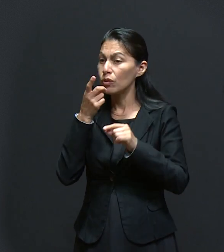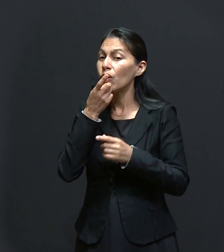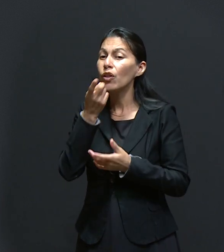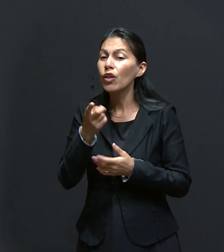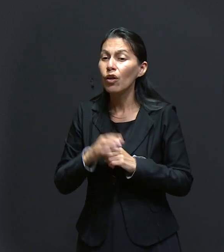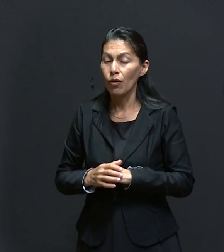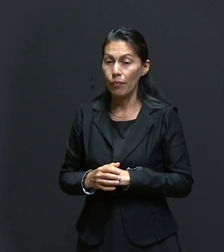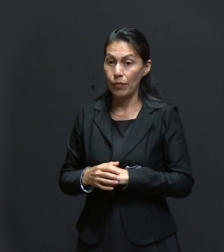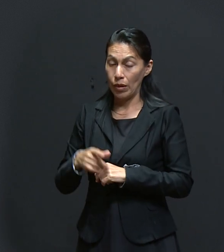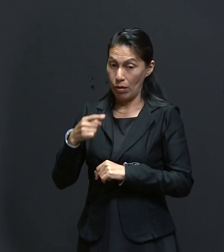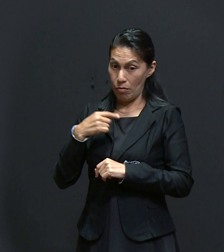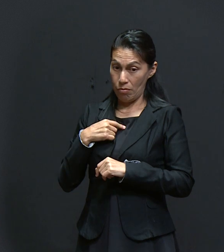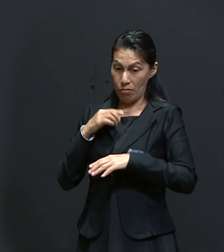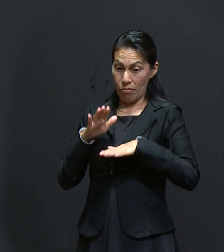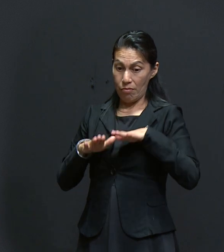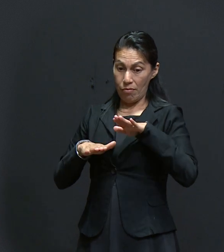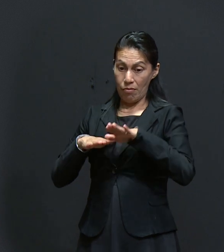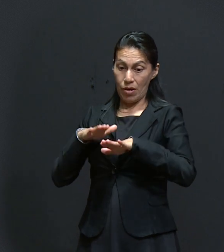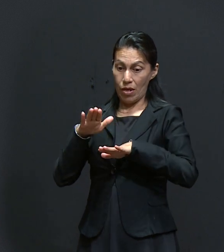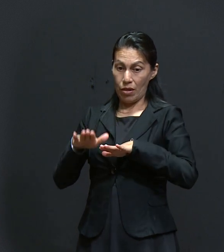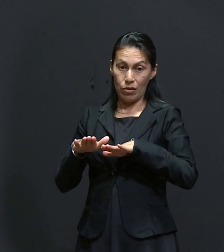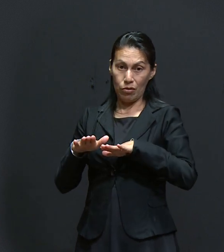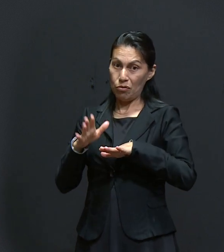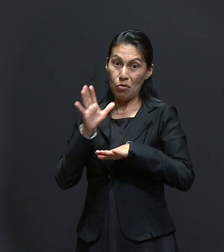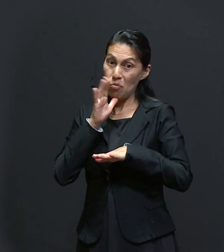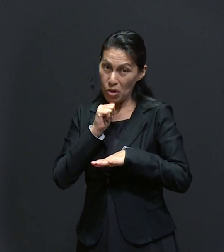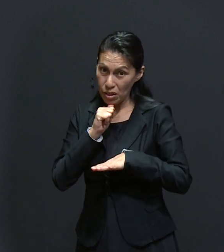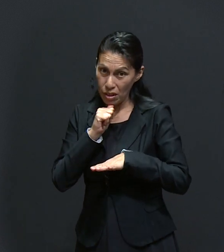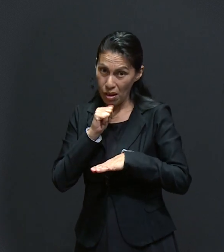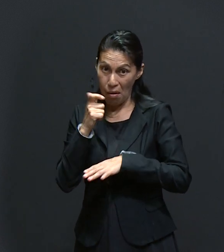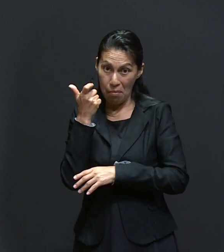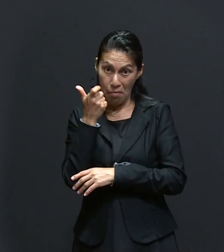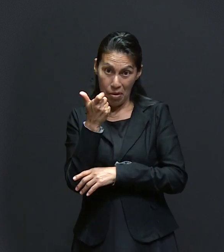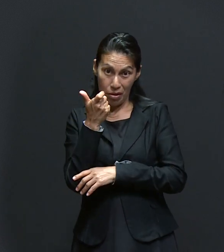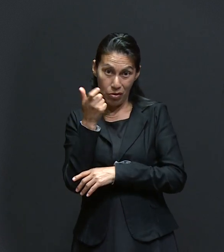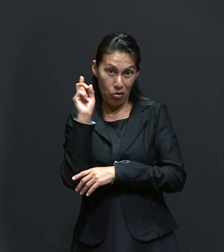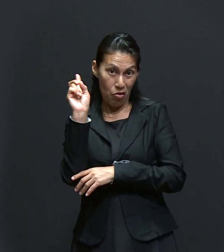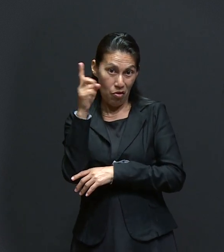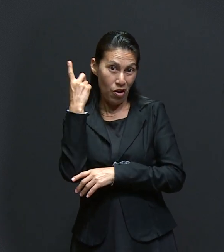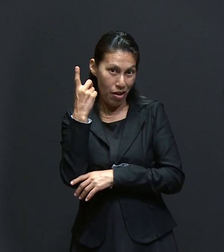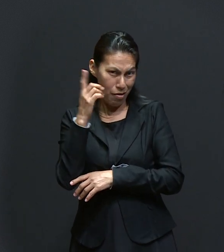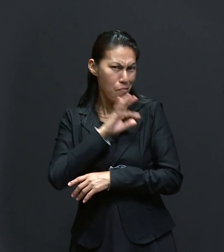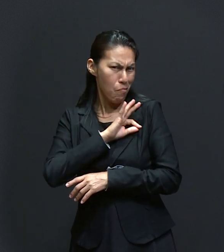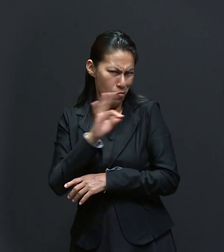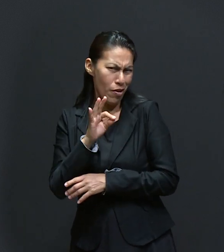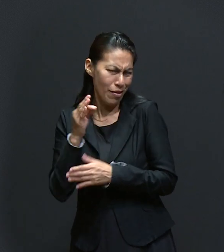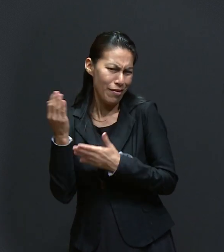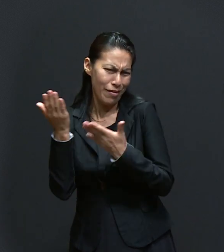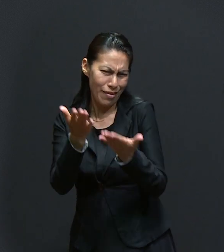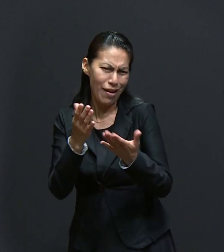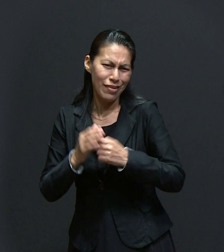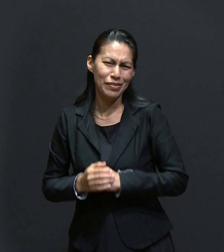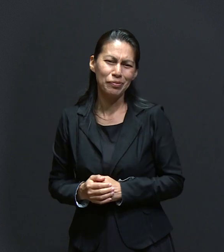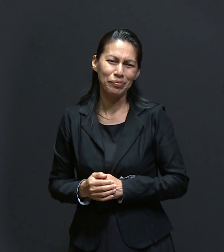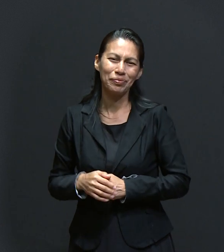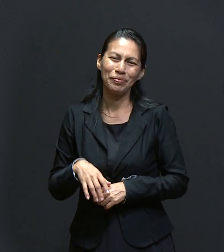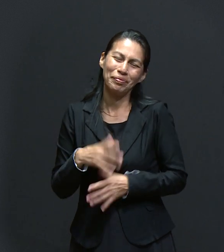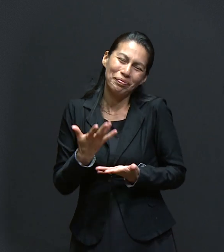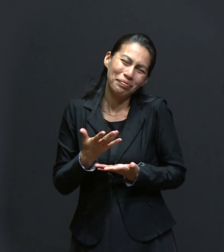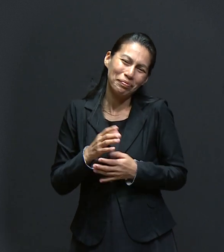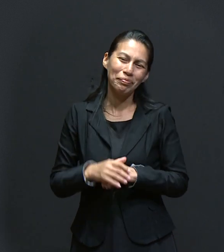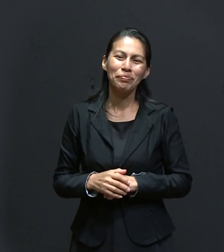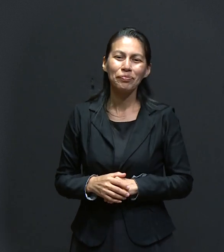me gustó una frase que escuché de un pastor a donde no pueden ir nuestros pasos pueden ir nuestros pesos en los dólares también